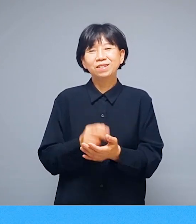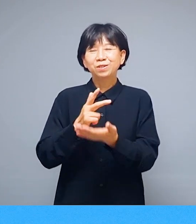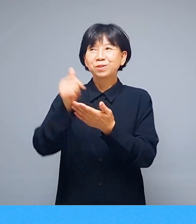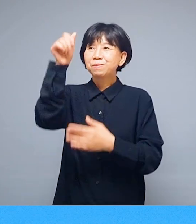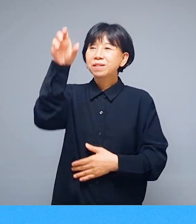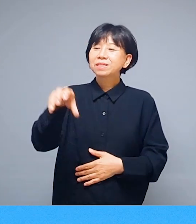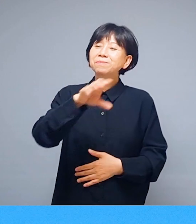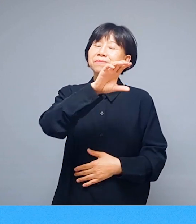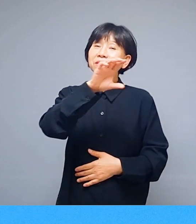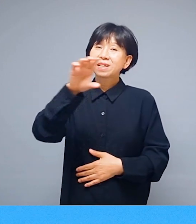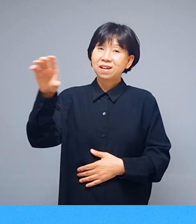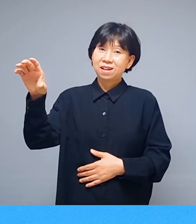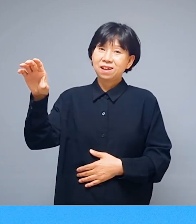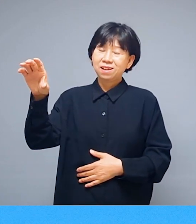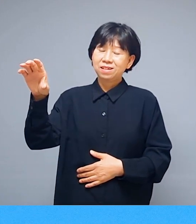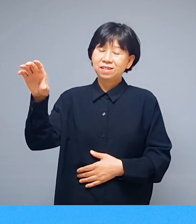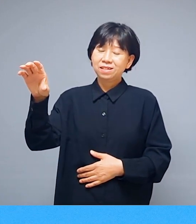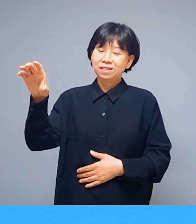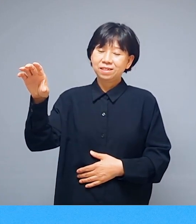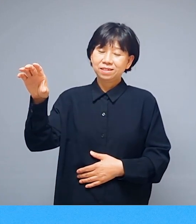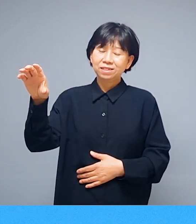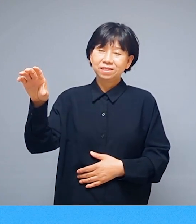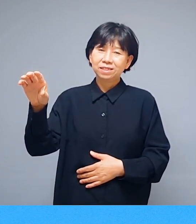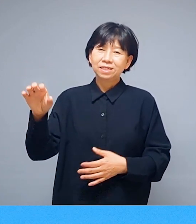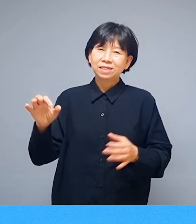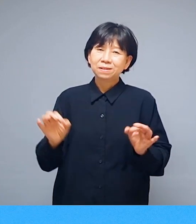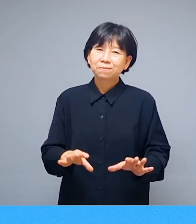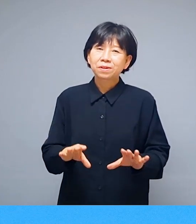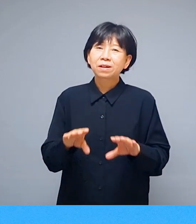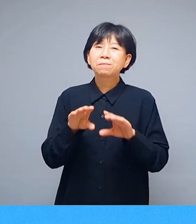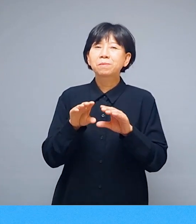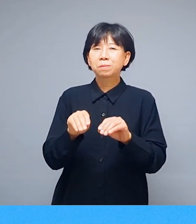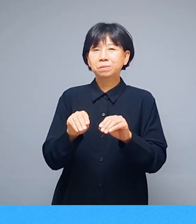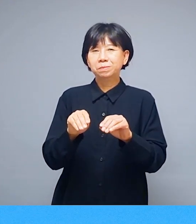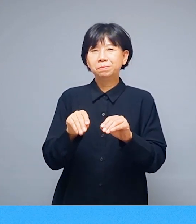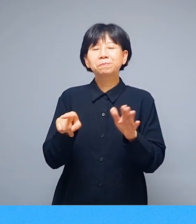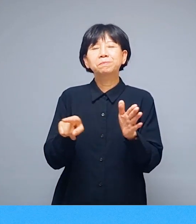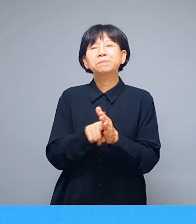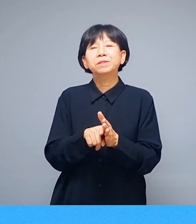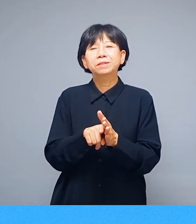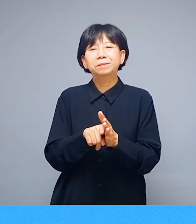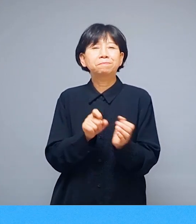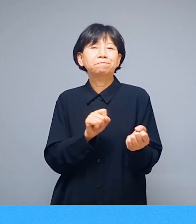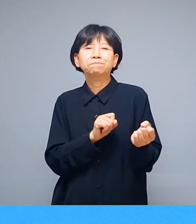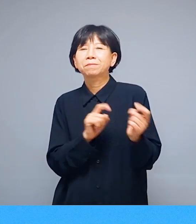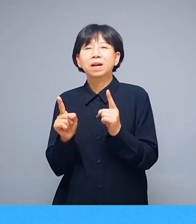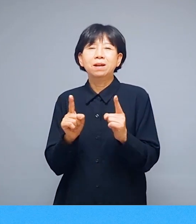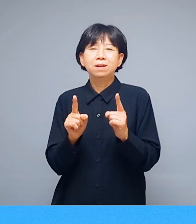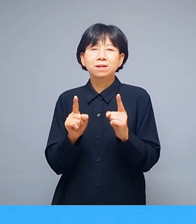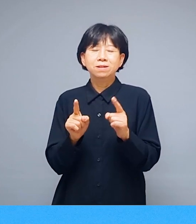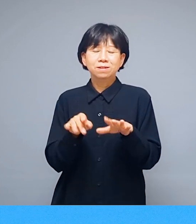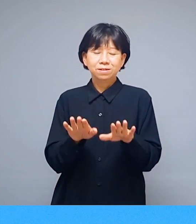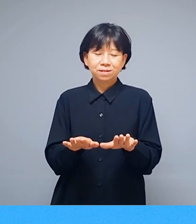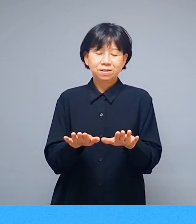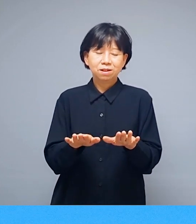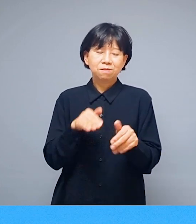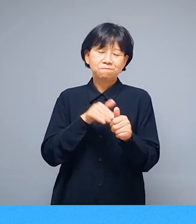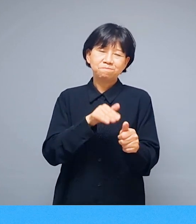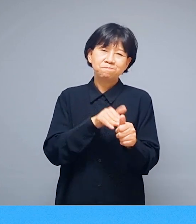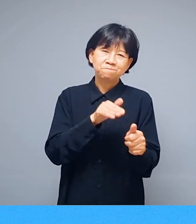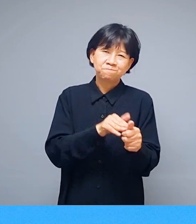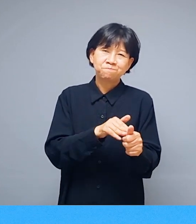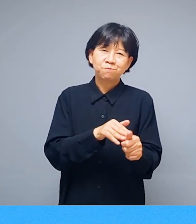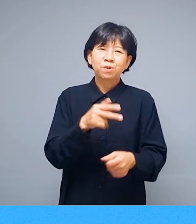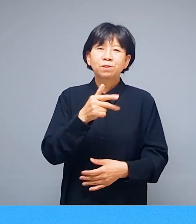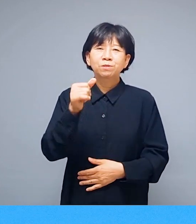다시 멈춰서는 이 시간이 우리의 믿음을 깨어나게 하는 줄 믿습니다. 사랑하는 성도 여러분, 오늘도 우리를 깨우시는 주님의